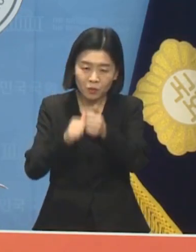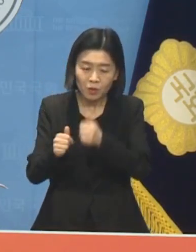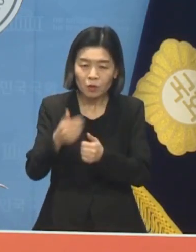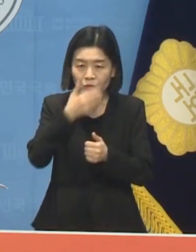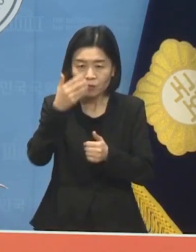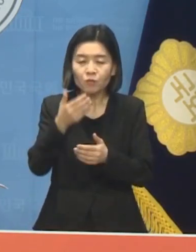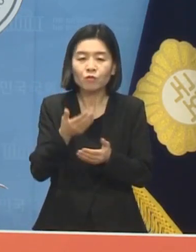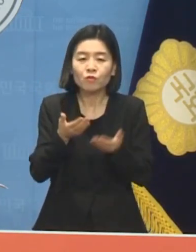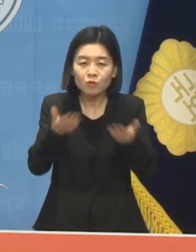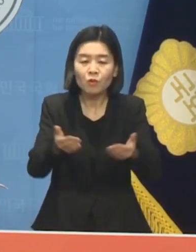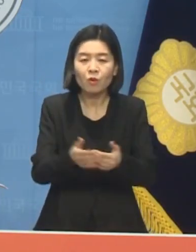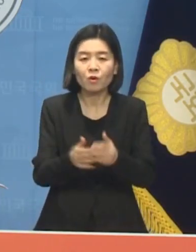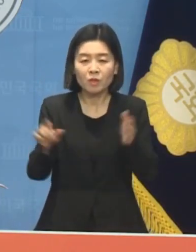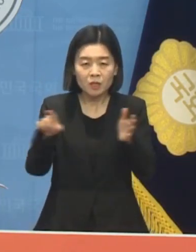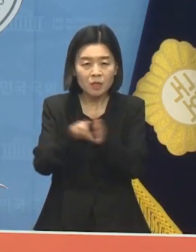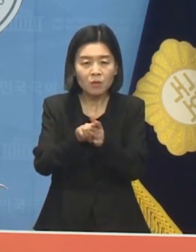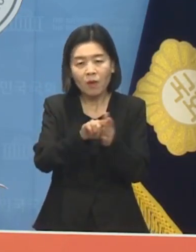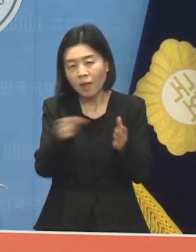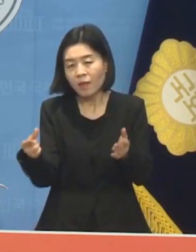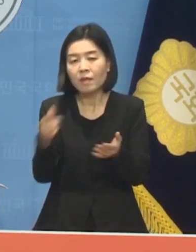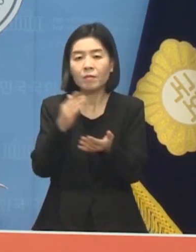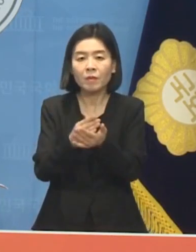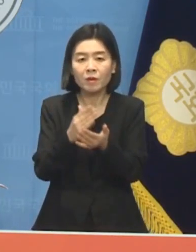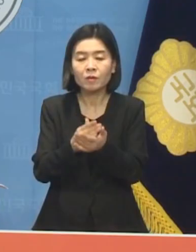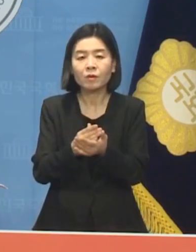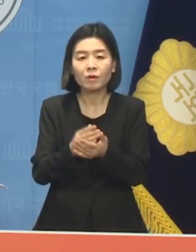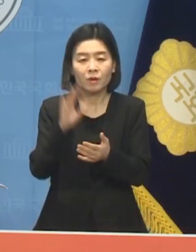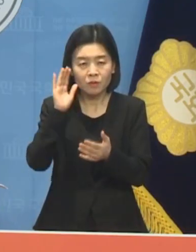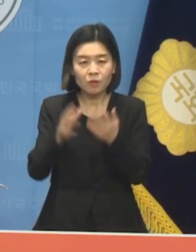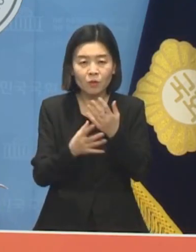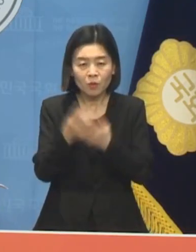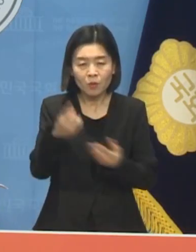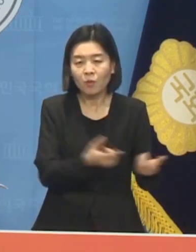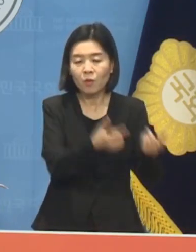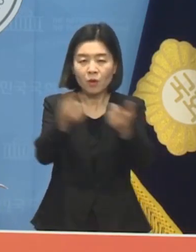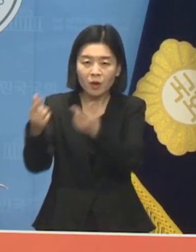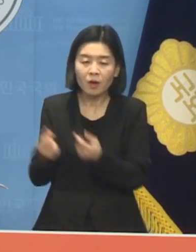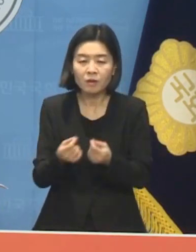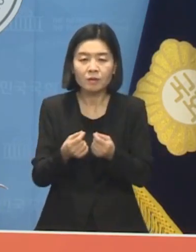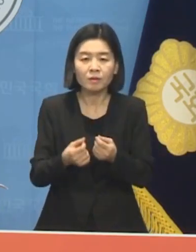결코 신뢰를 저버리지 말 것이며 통일대업을 이루어 주길 촉구한다.